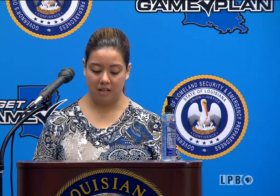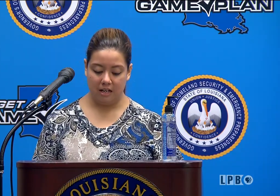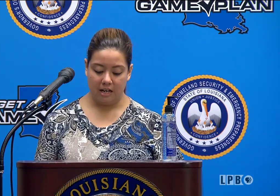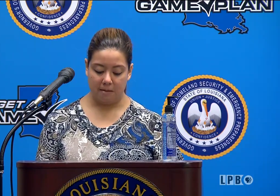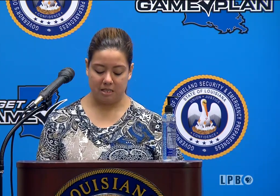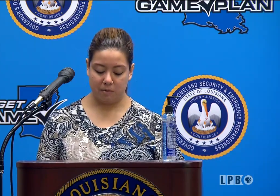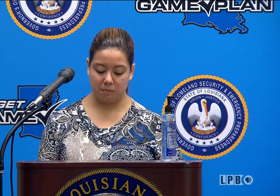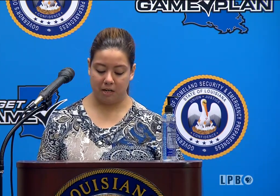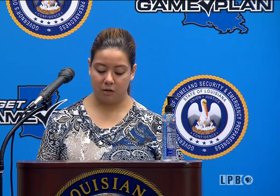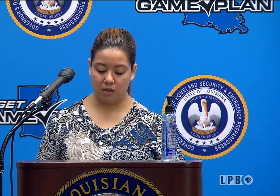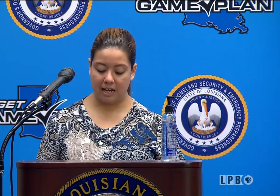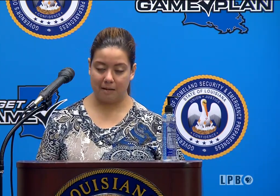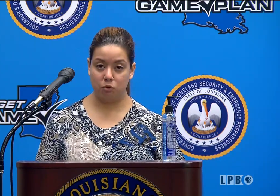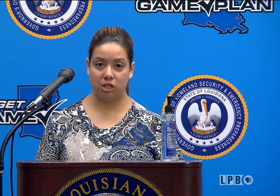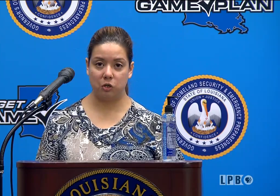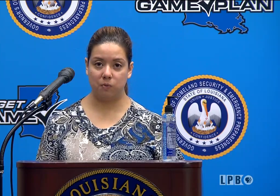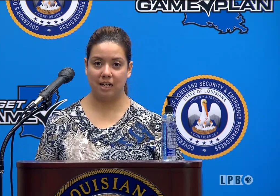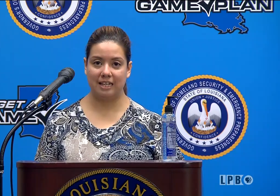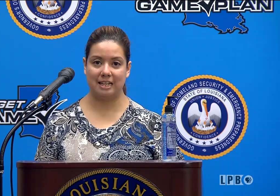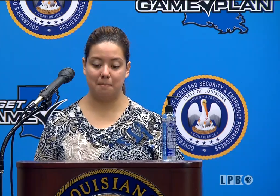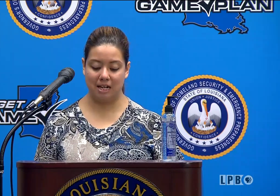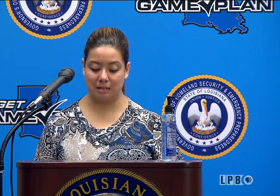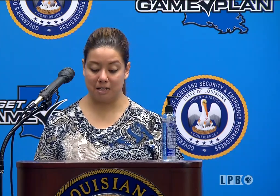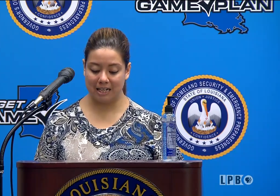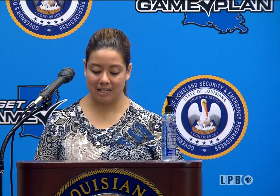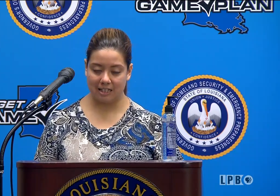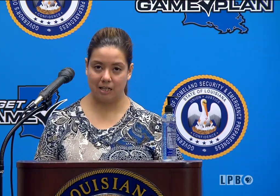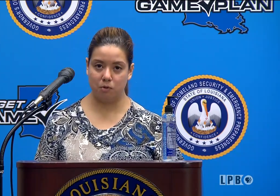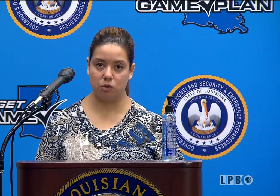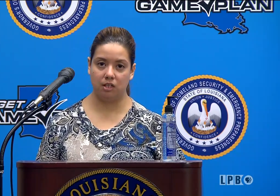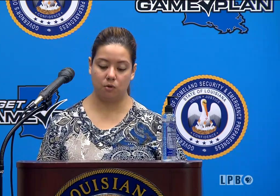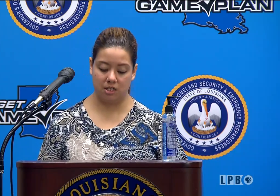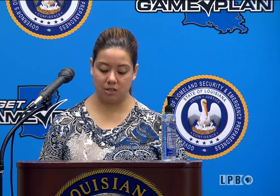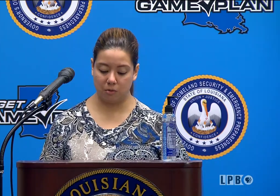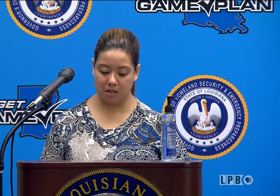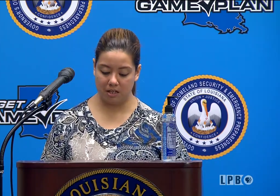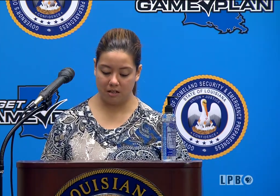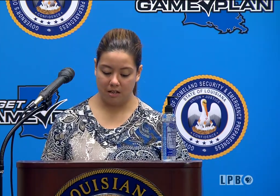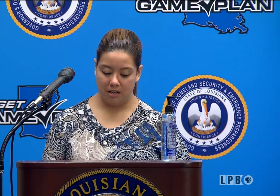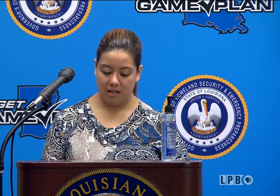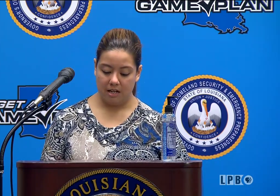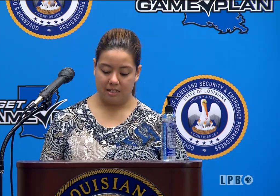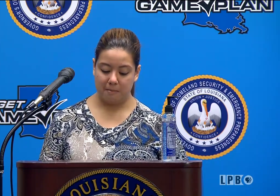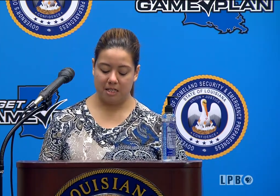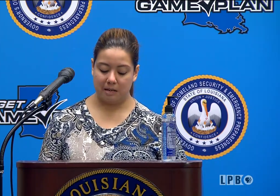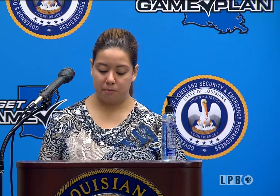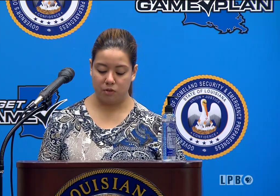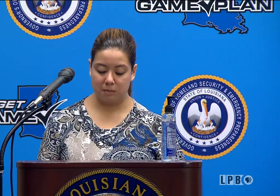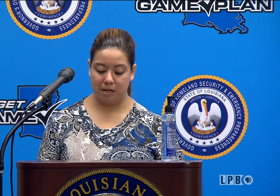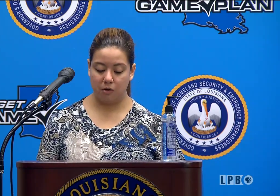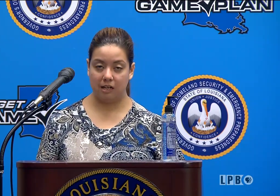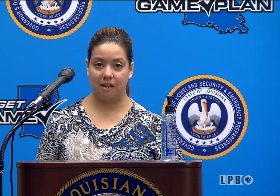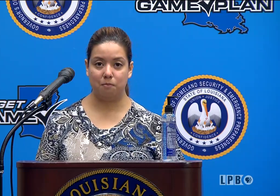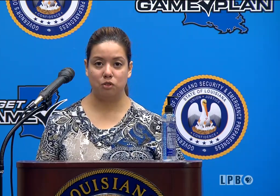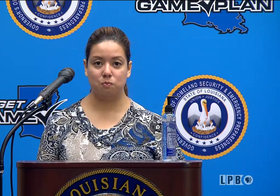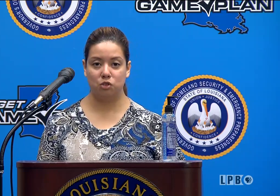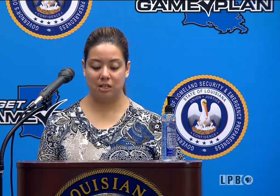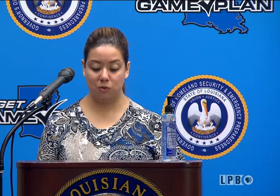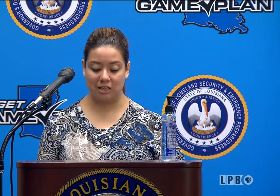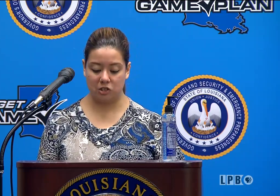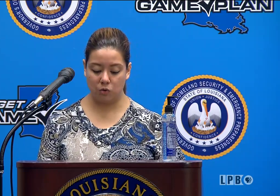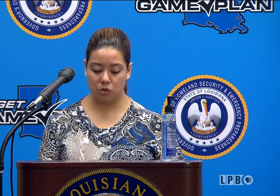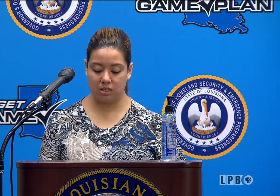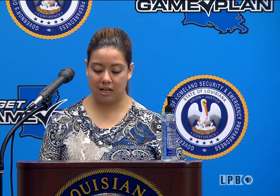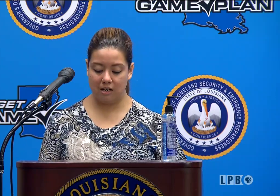Mississippi. Estamos esperando que haya mucha lluvia y es la amenaza más grande que tenemos ahorita con esta tormenta. También estamos esperando que veamos